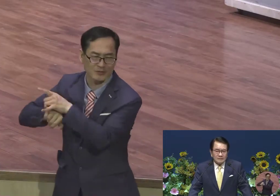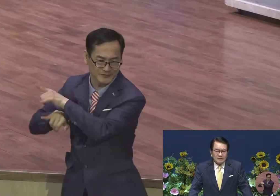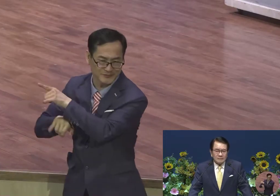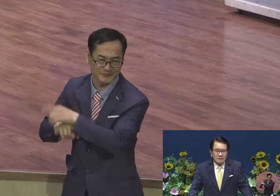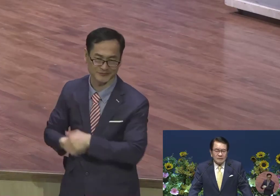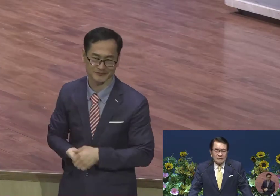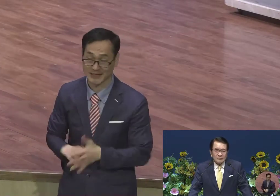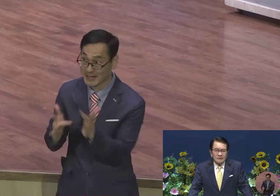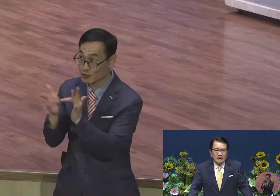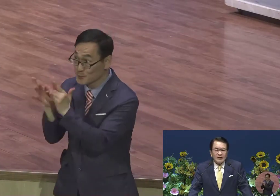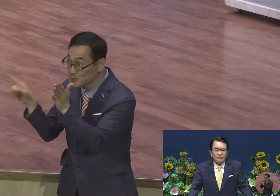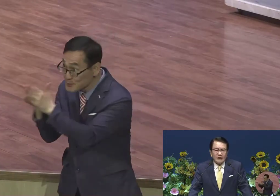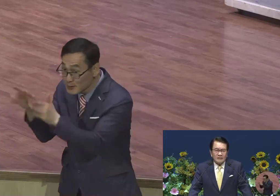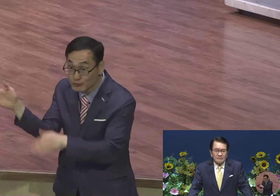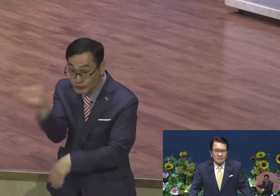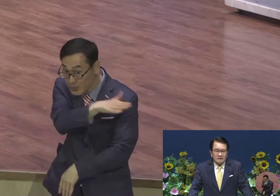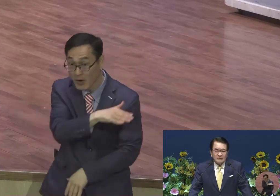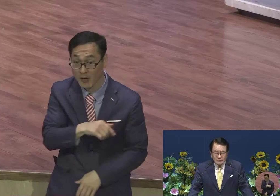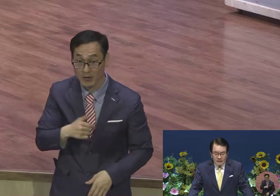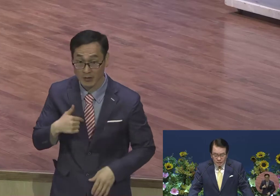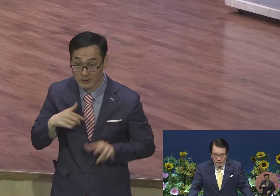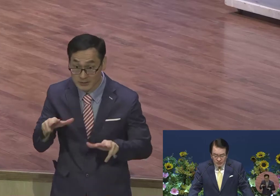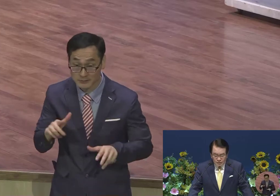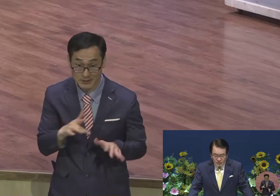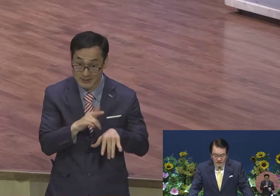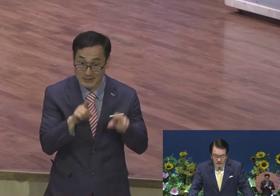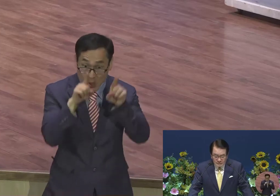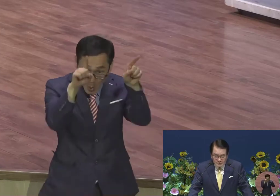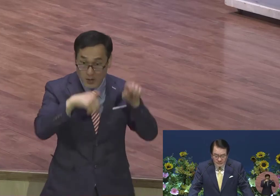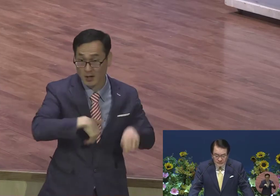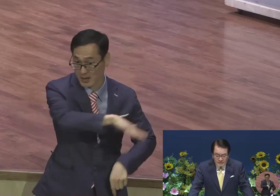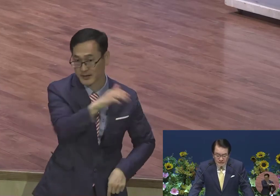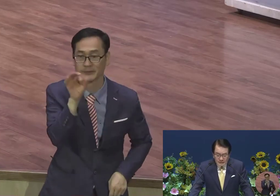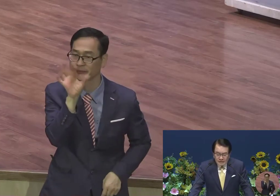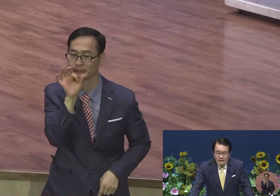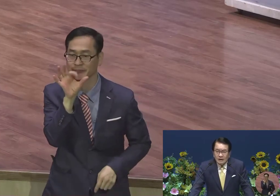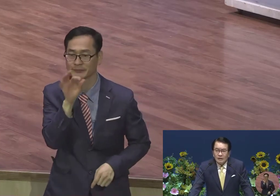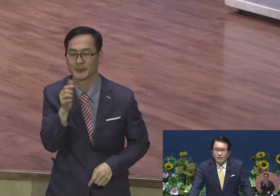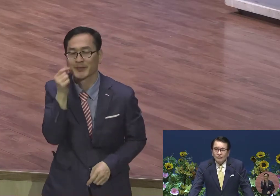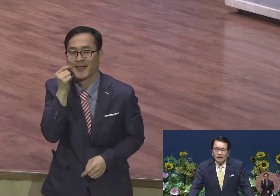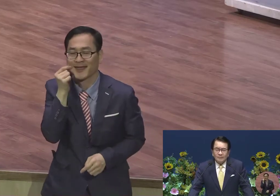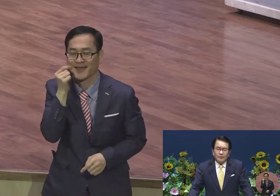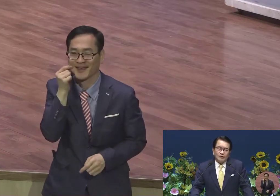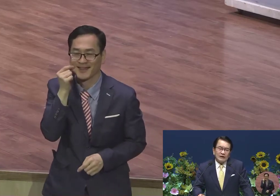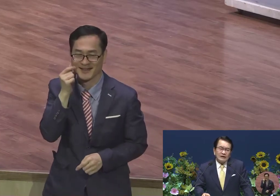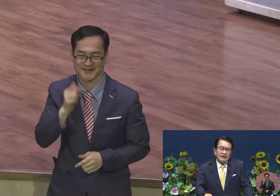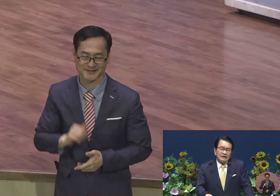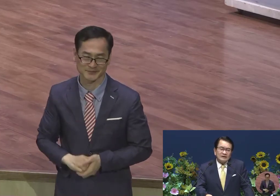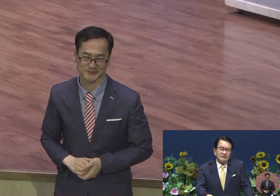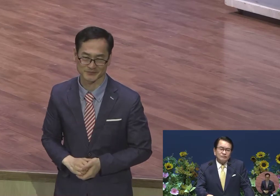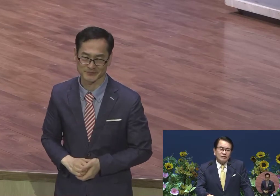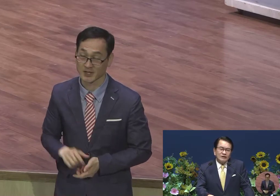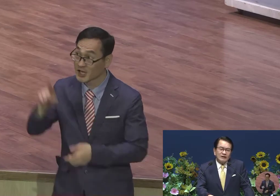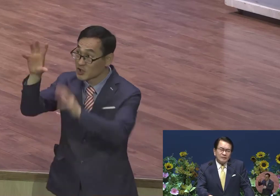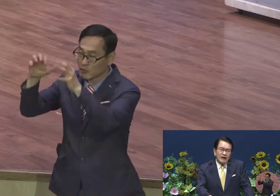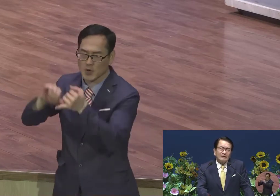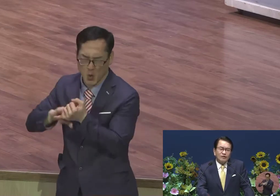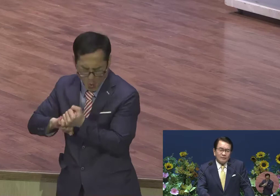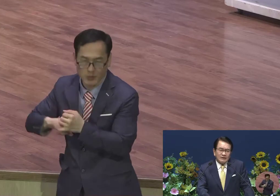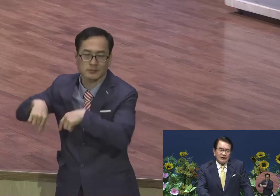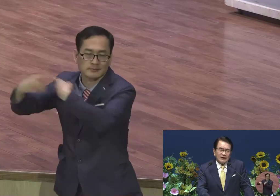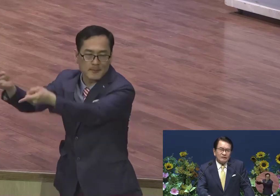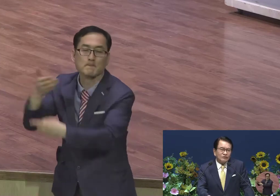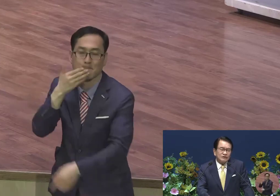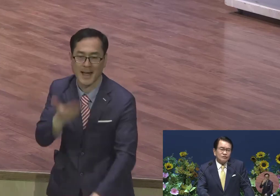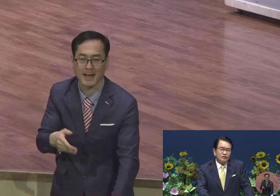되어버린 거예요 내일도 아니요 지금 예수 믿는 순간 지금 천국이 보장된 신분이니 얼마나